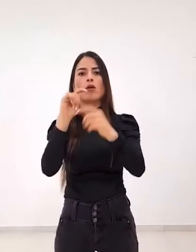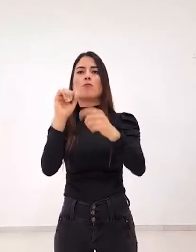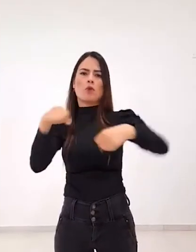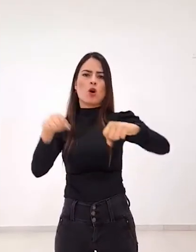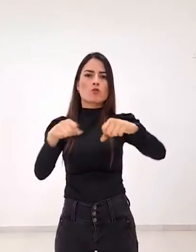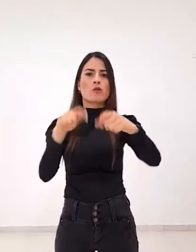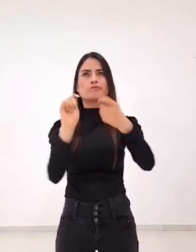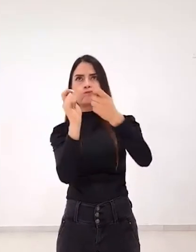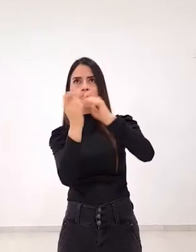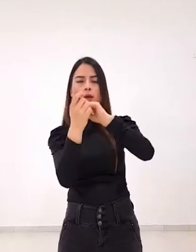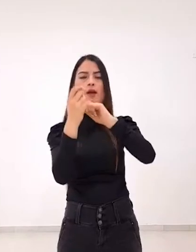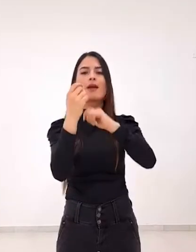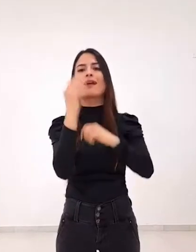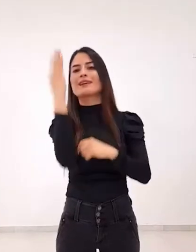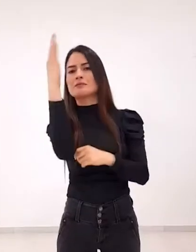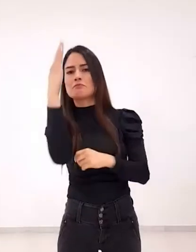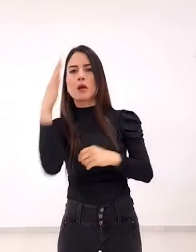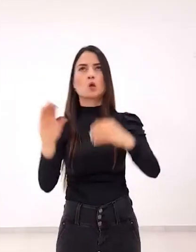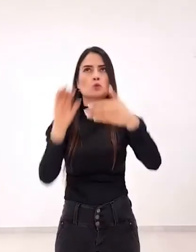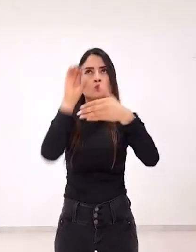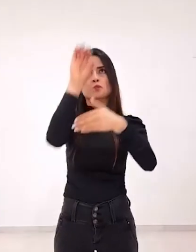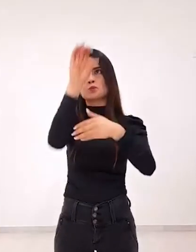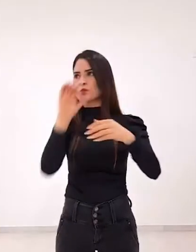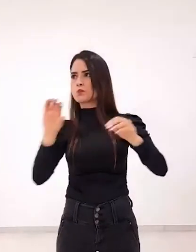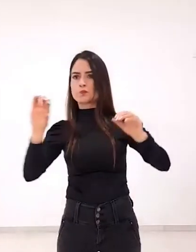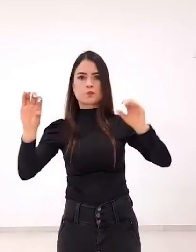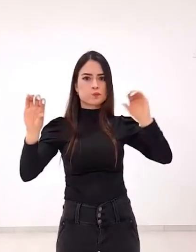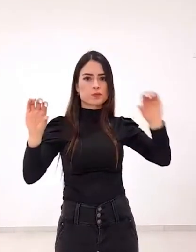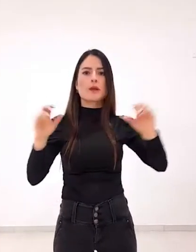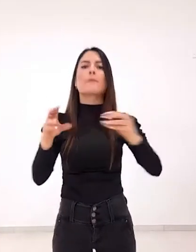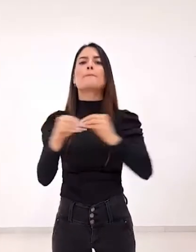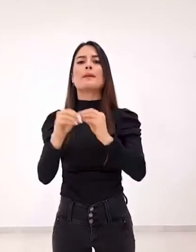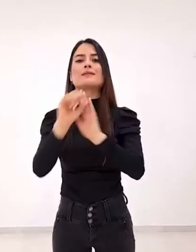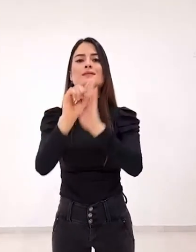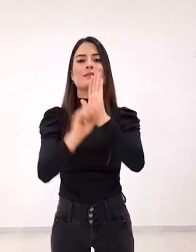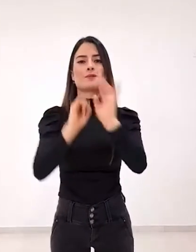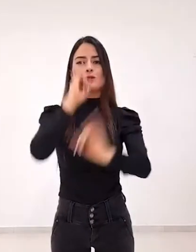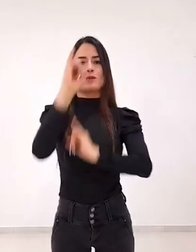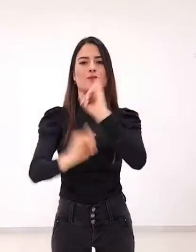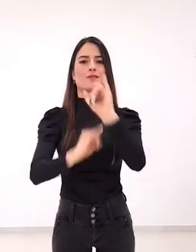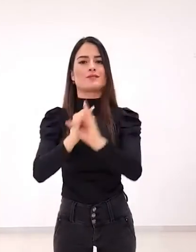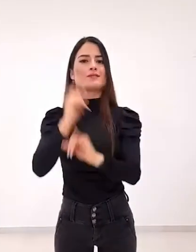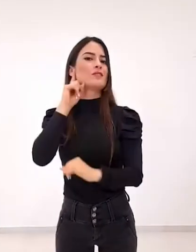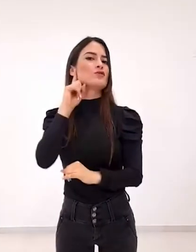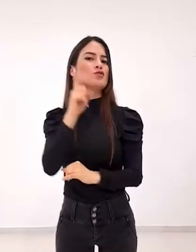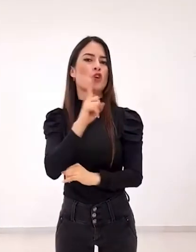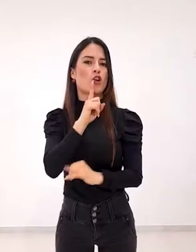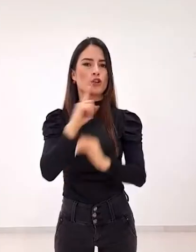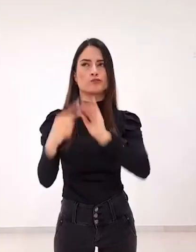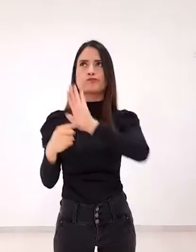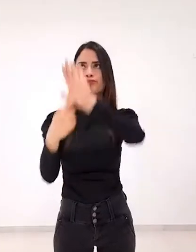y adicionalmente es la respectiva